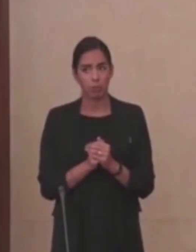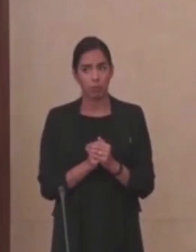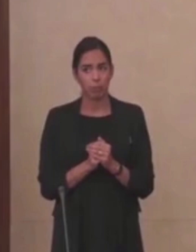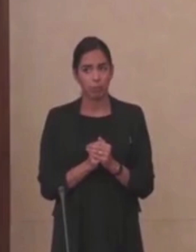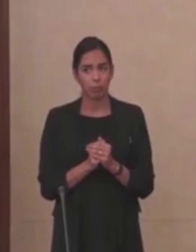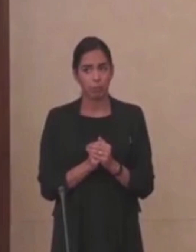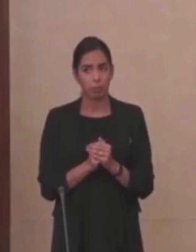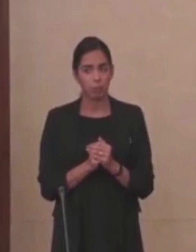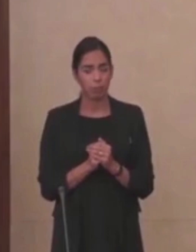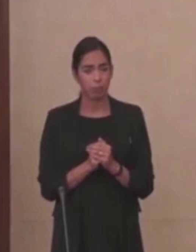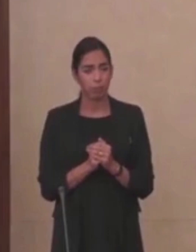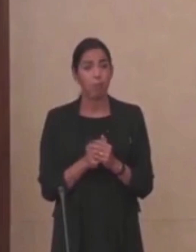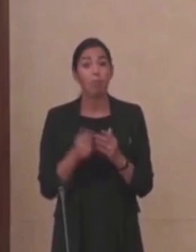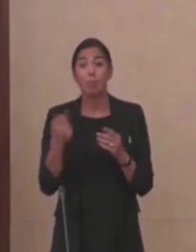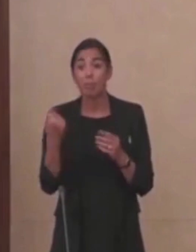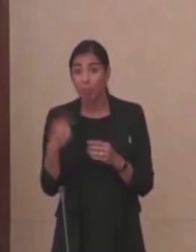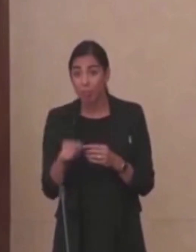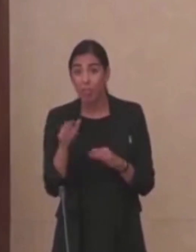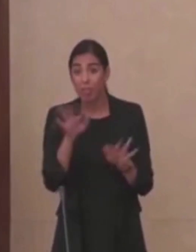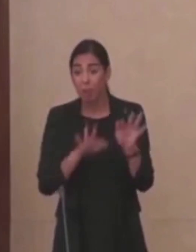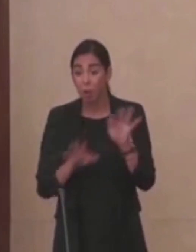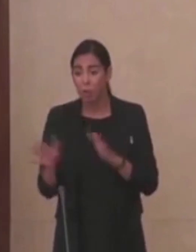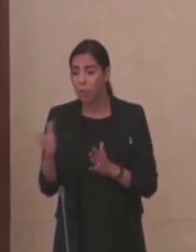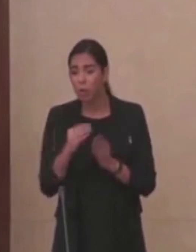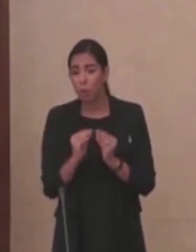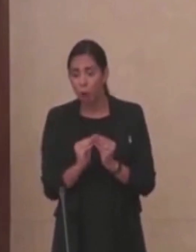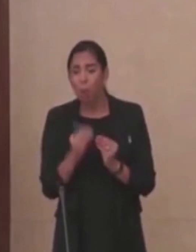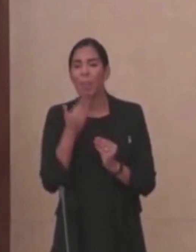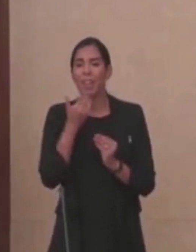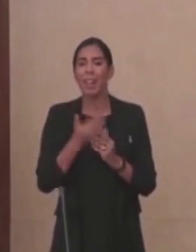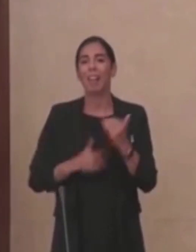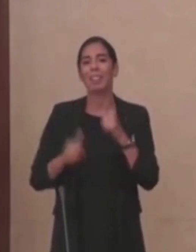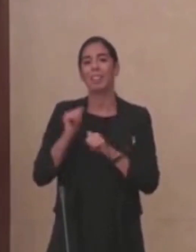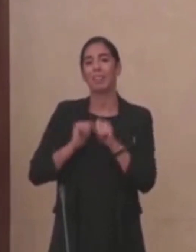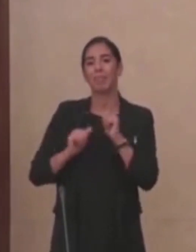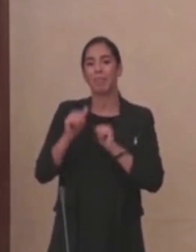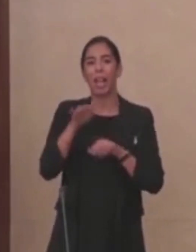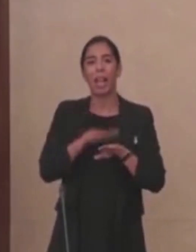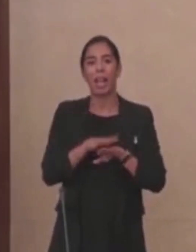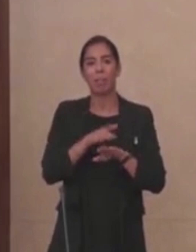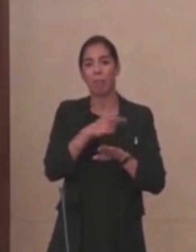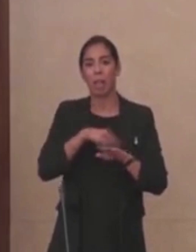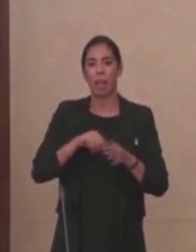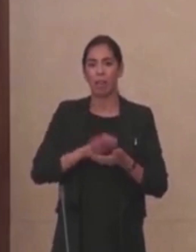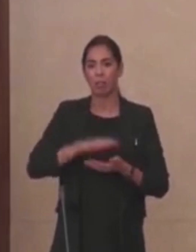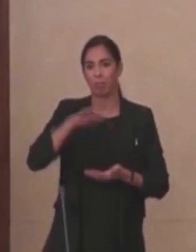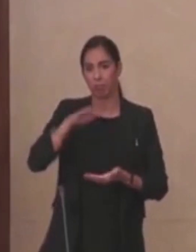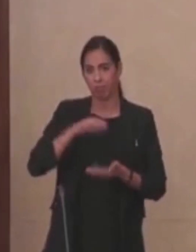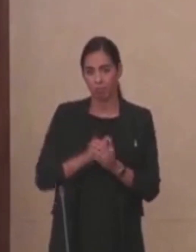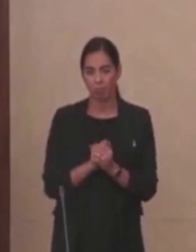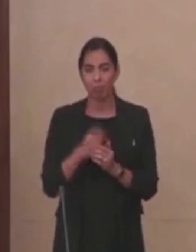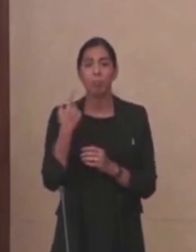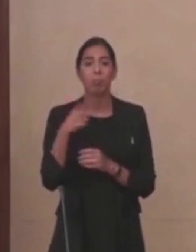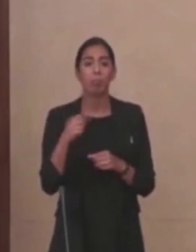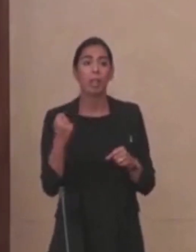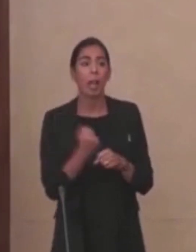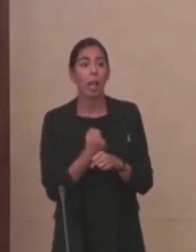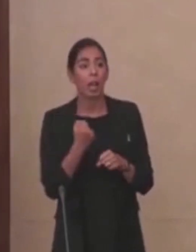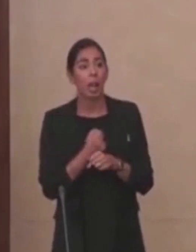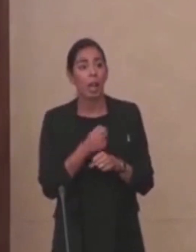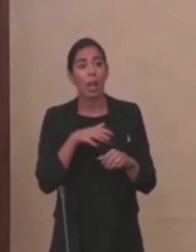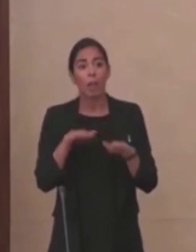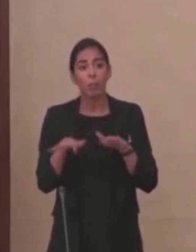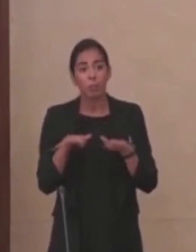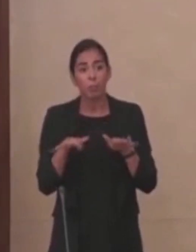traitants des informations utiles pour les soins à domicile. En partant de l'expérience qu'on a eue dans la zone d'Alessandria,